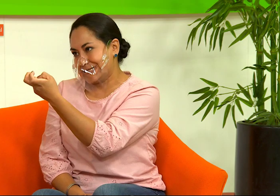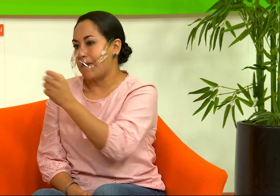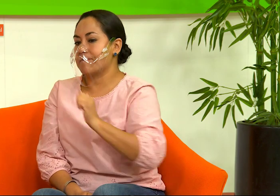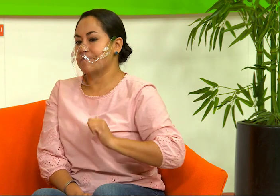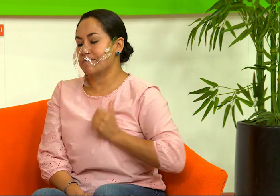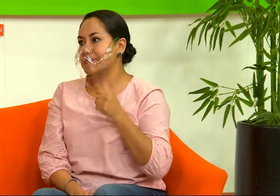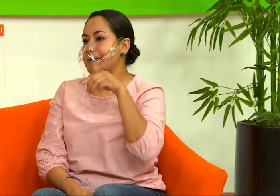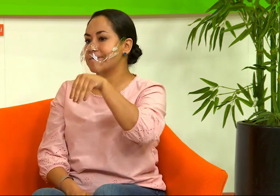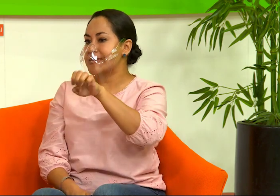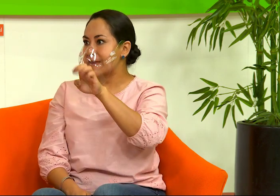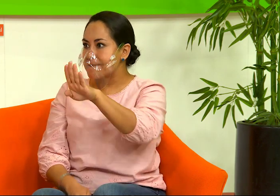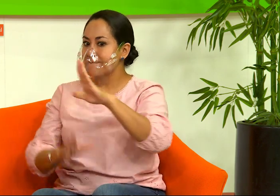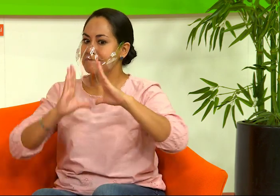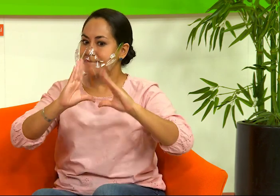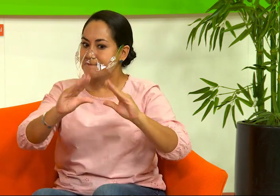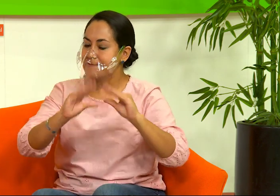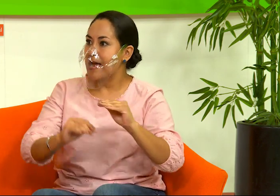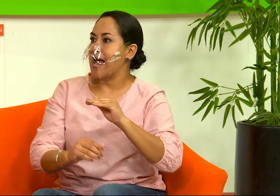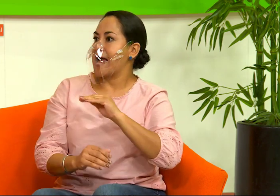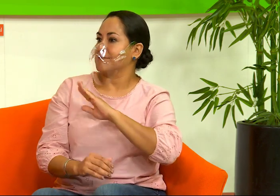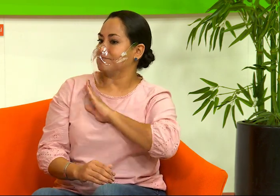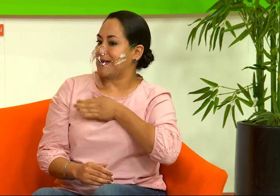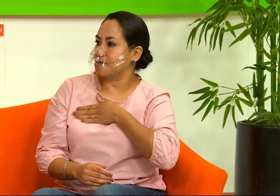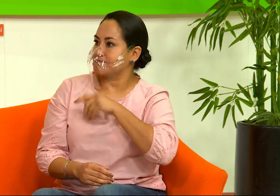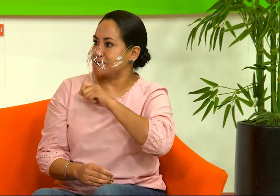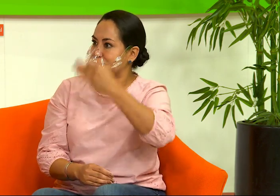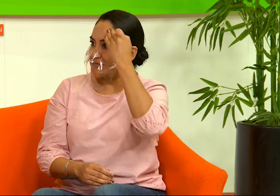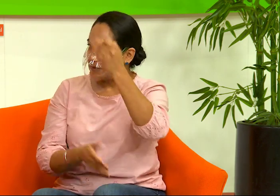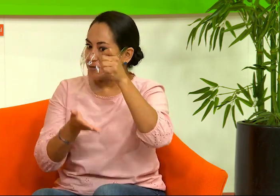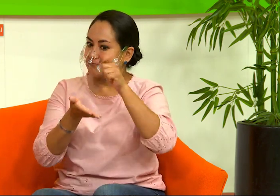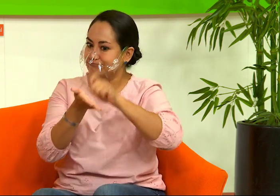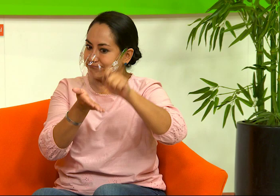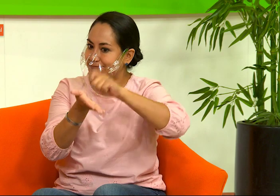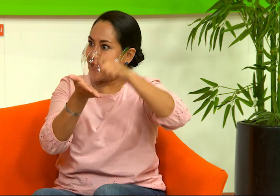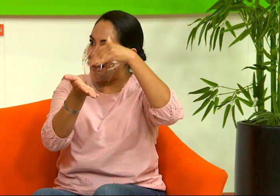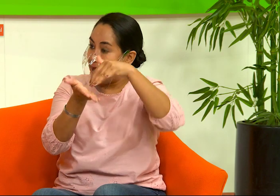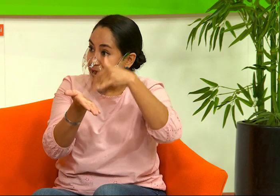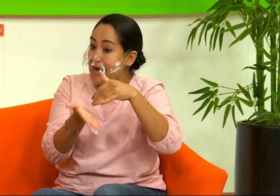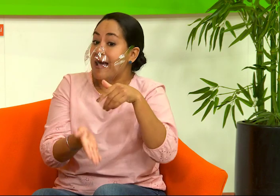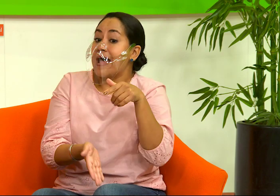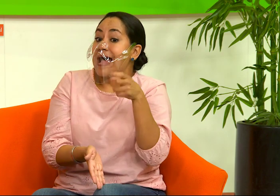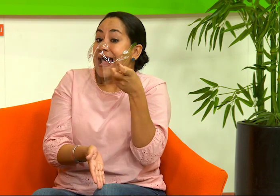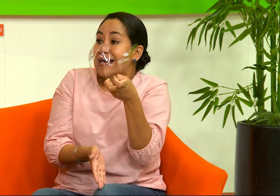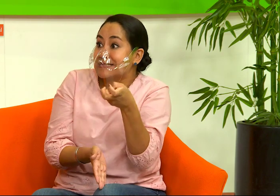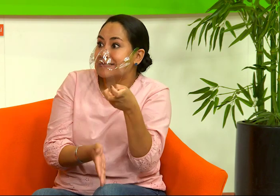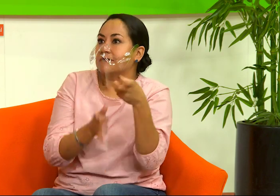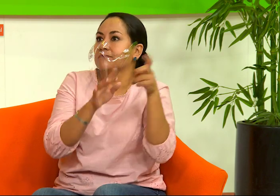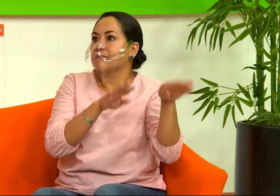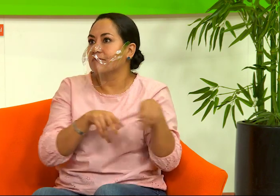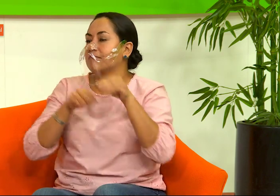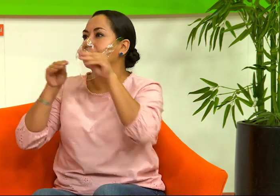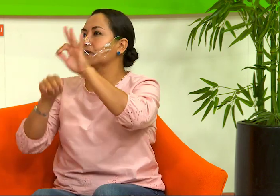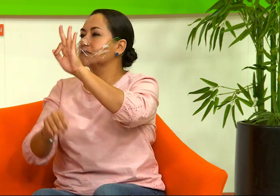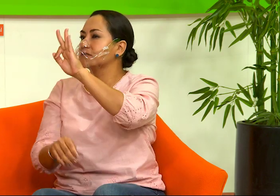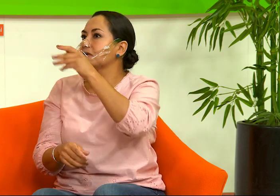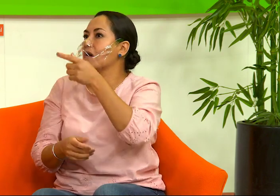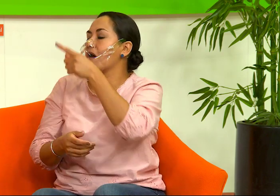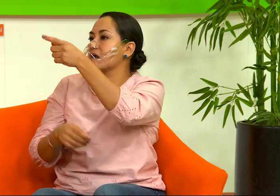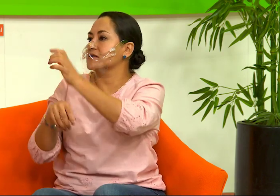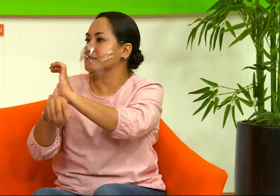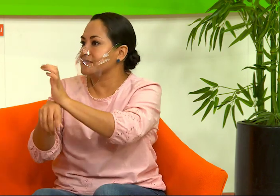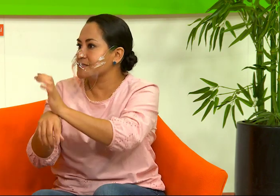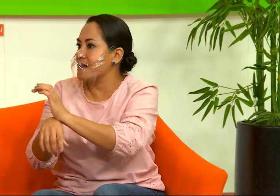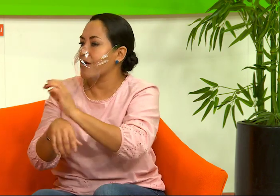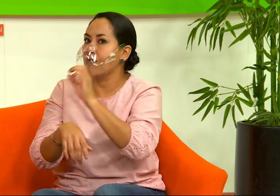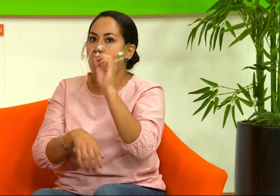Pero es una realidad que no todos sabemos español, ¿no? Claro. Pero por eso es que el modelo de educación bilingüe aprovecha